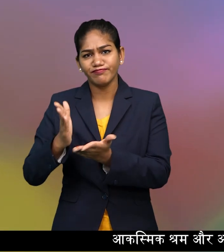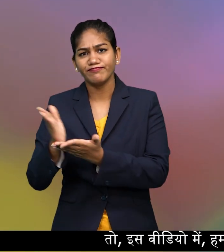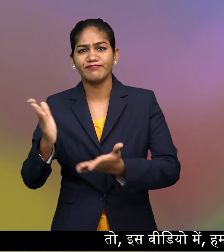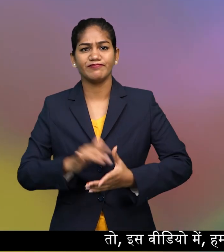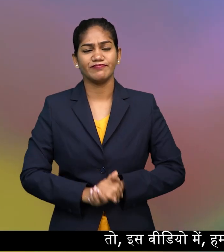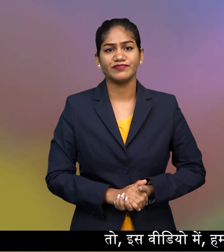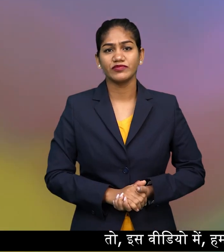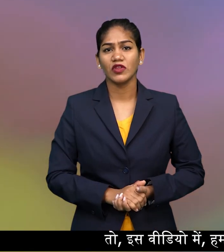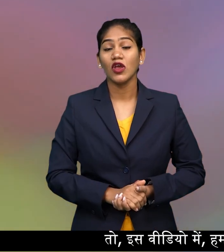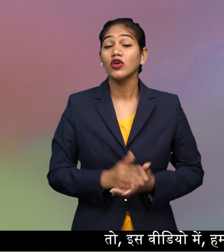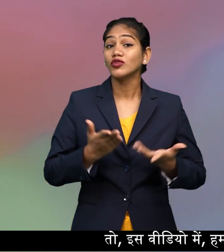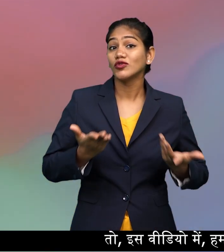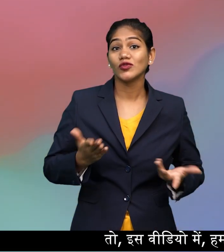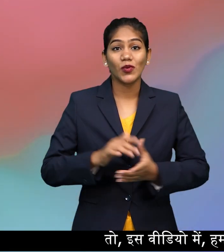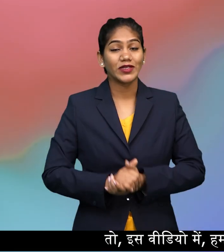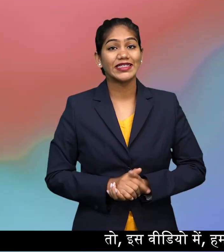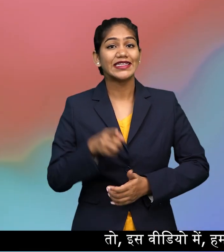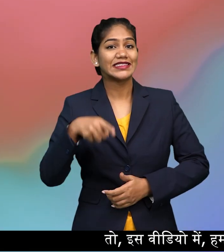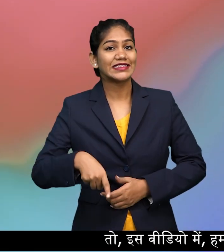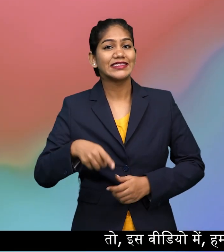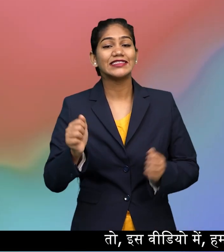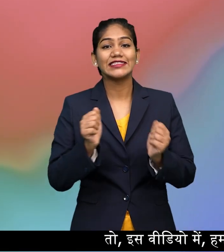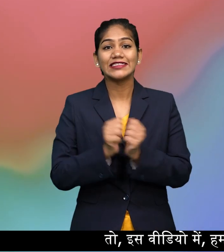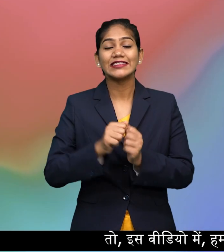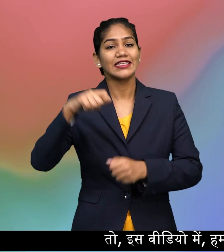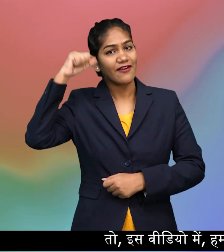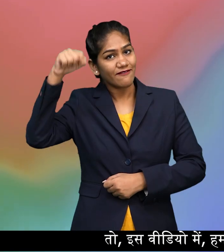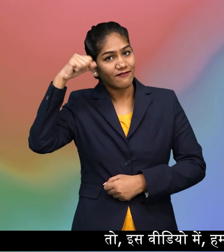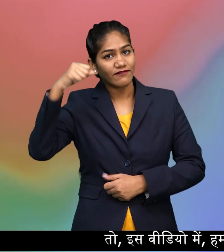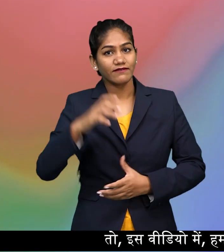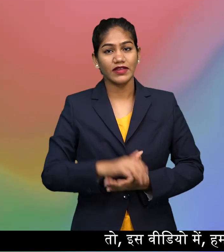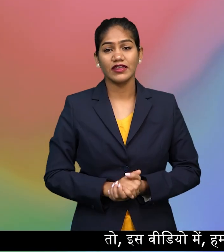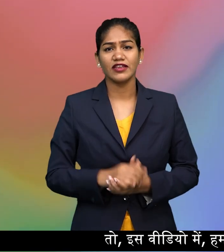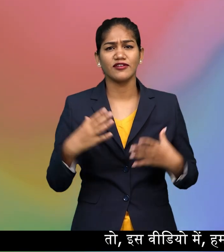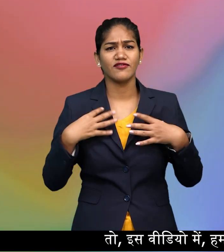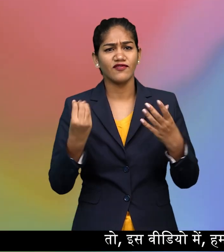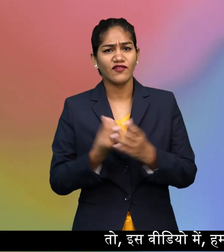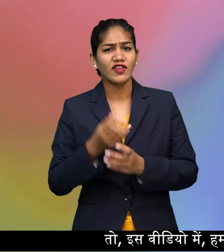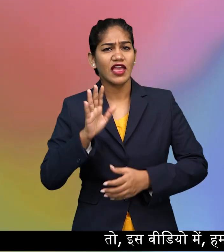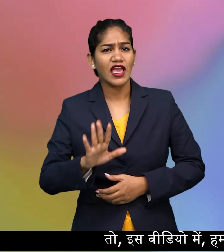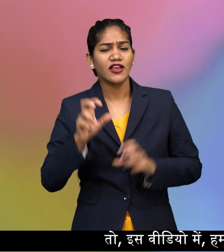तो इस वीडियो में हमने देखा कि जनसंख्या और जनगणना क्या